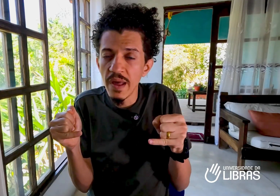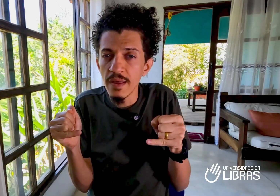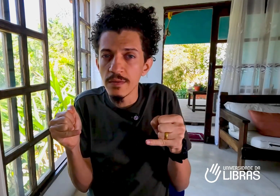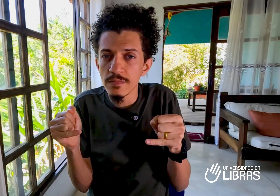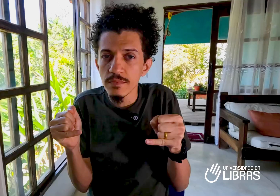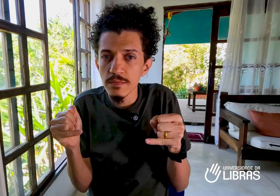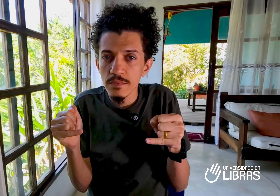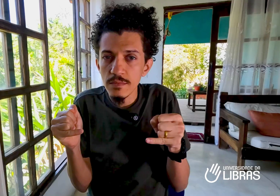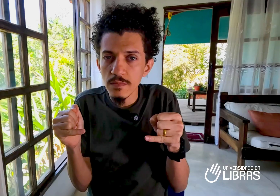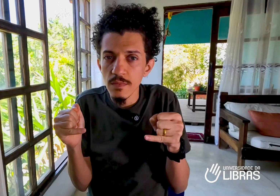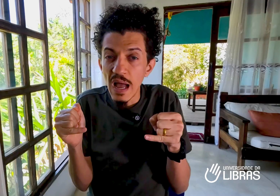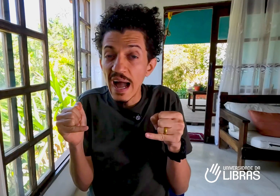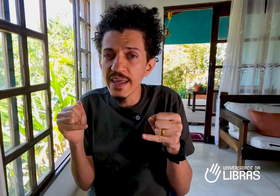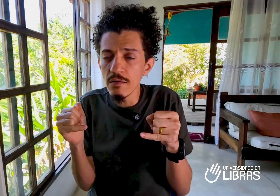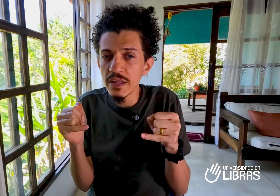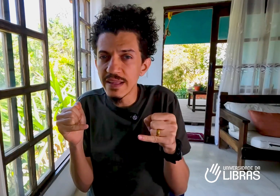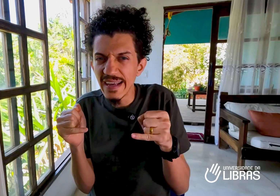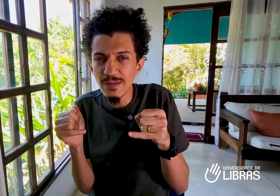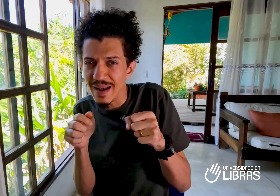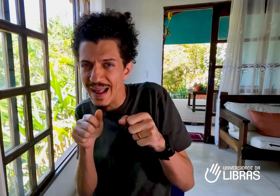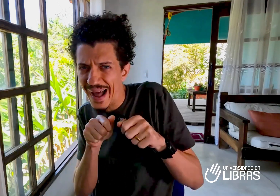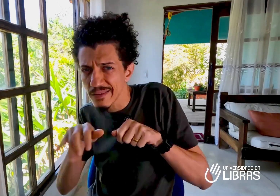também. Aquilo que está espalhado